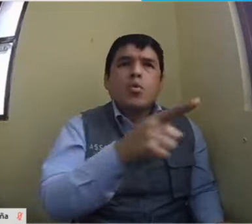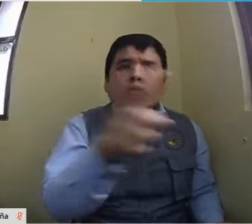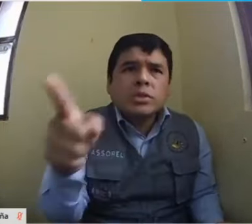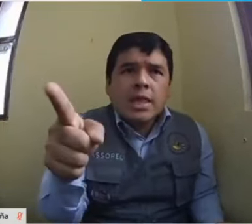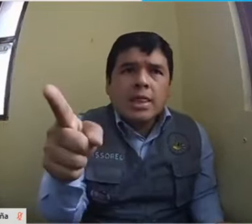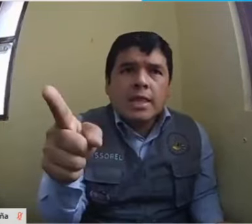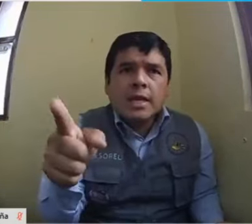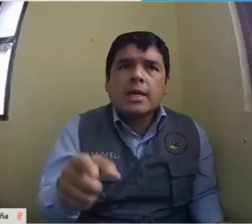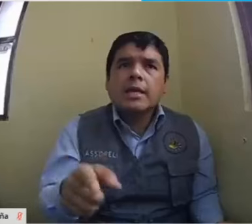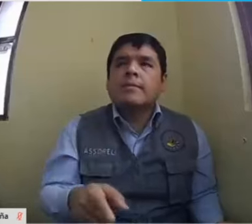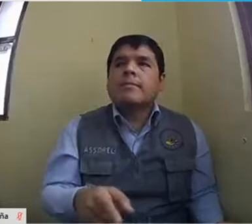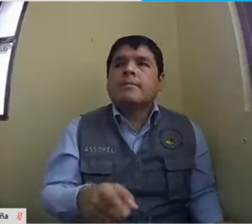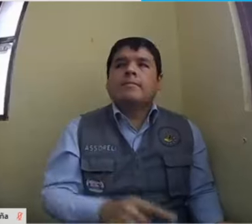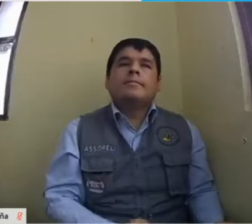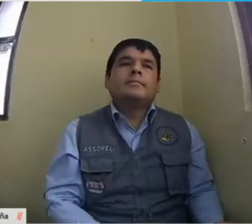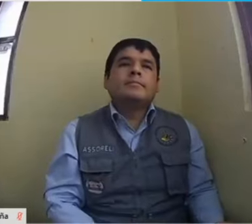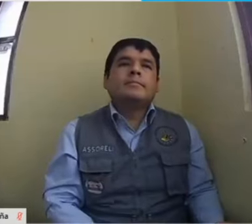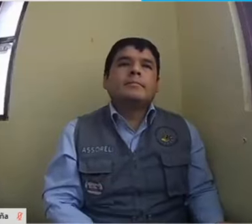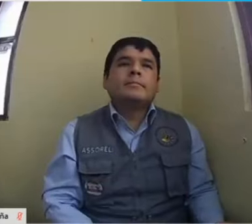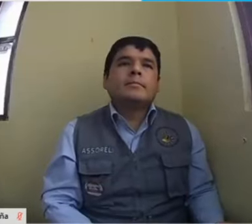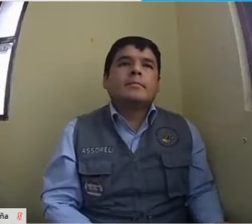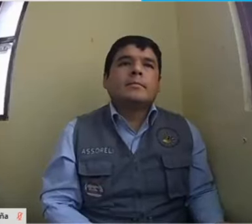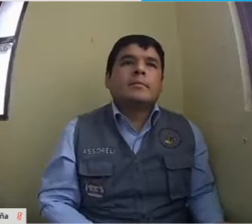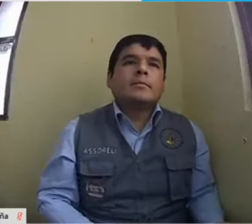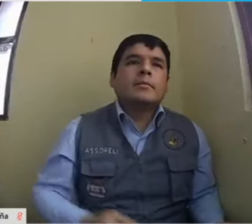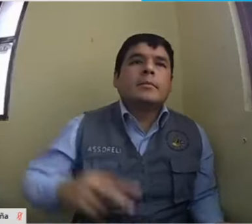Ustedes, ya sin género, solo se señala a varias personas.